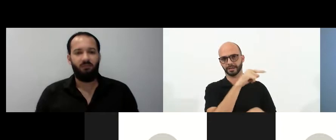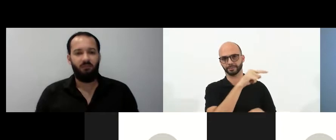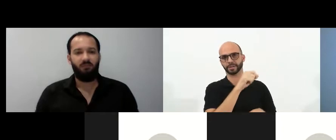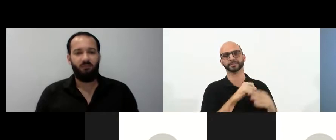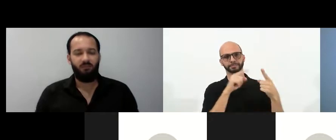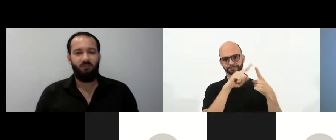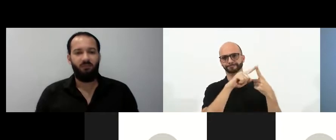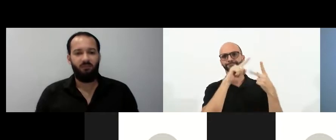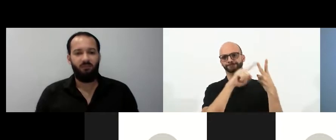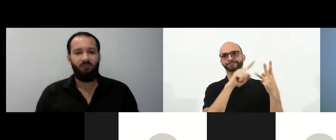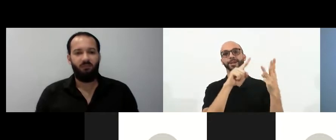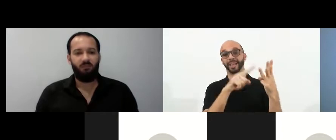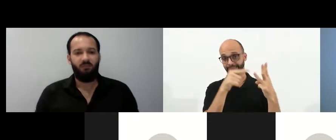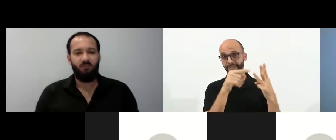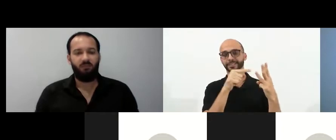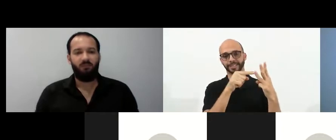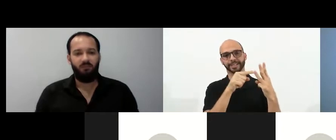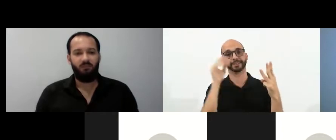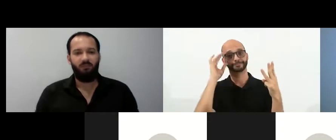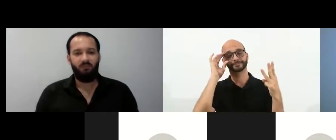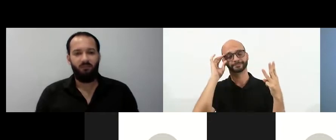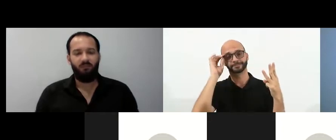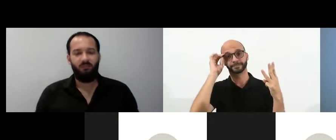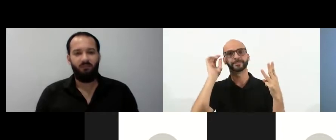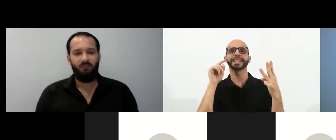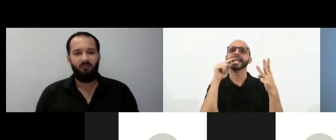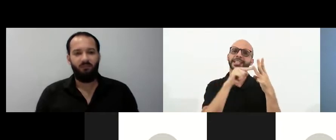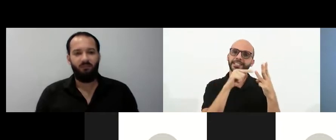uma tecnologia, também foi uma tecnologia utilizada.